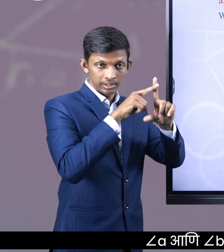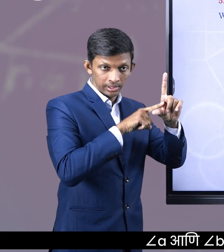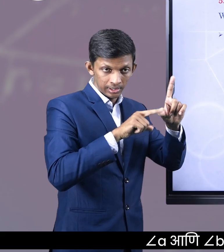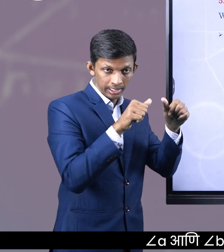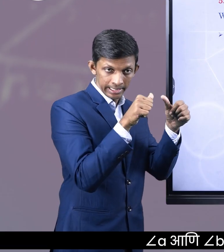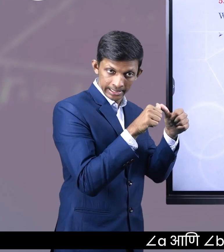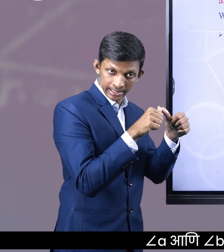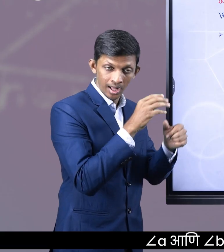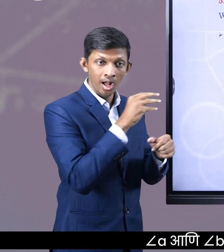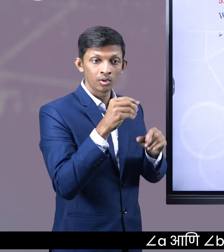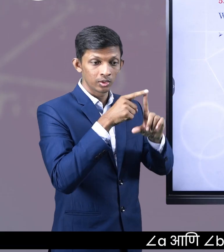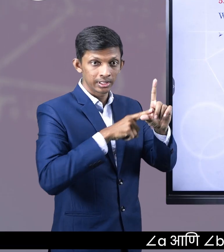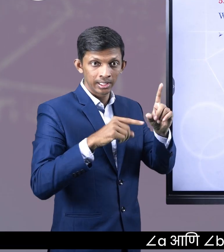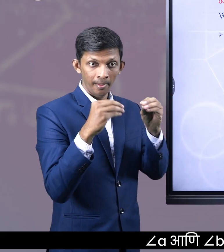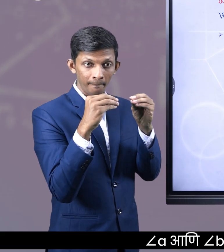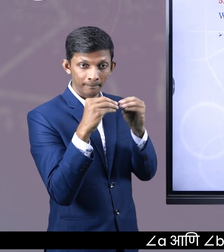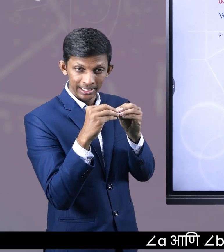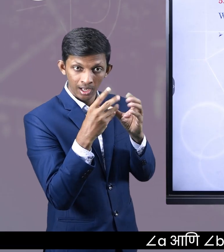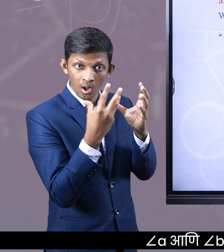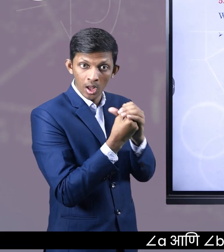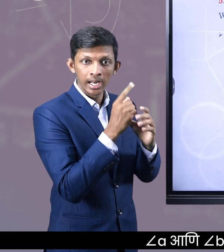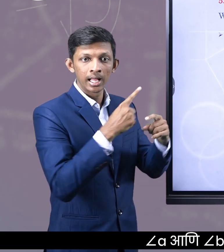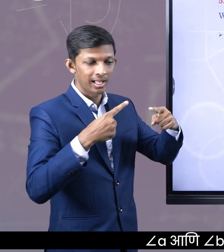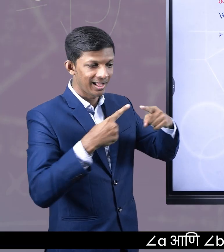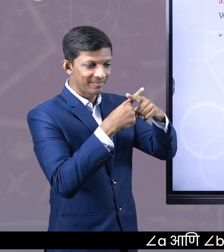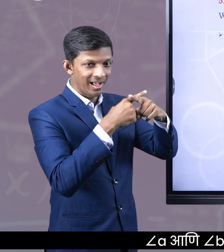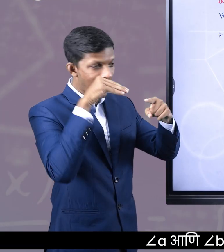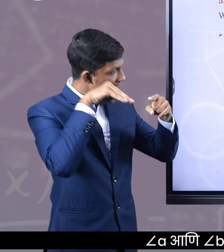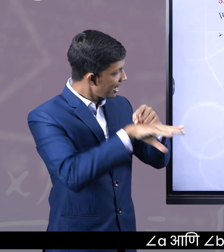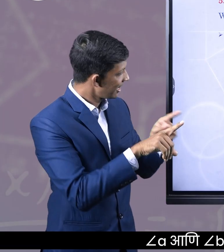अँगल ए आणि अँगल बी ही उभ्या विरुद्ध कोनांची जोडी आहे. आणि